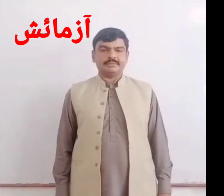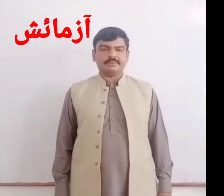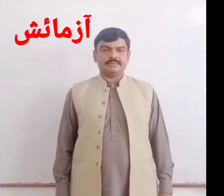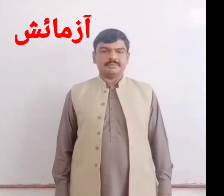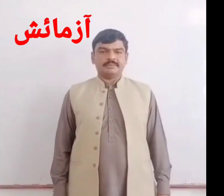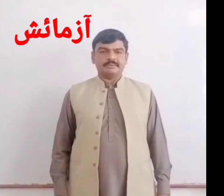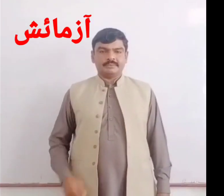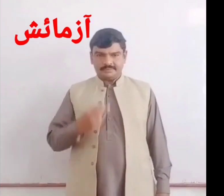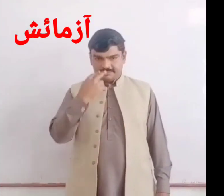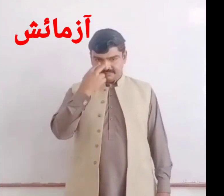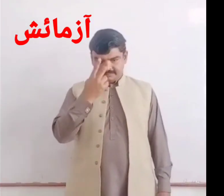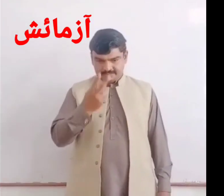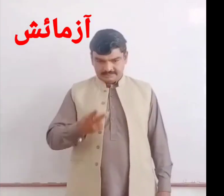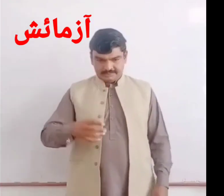आजमाइश,